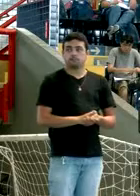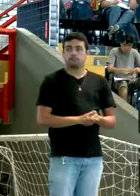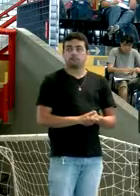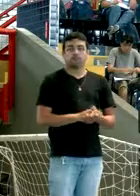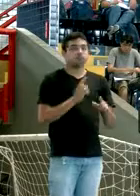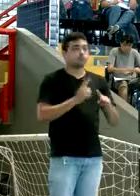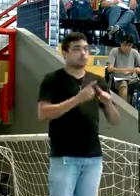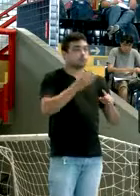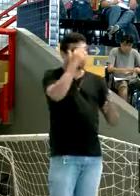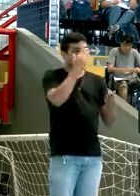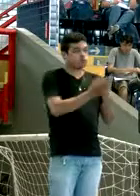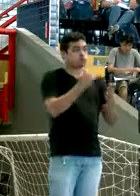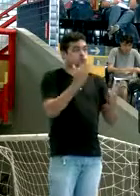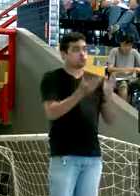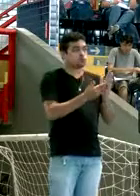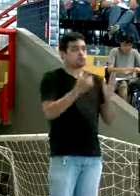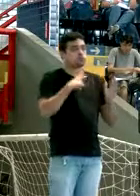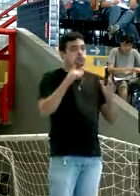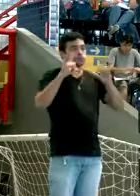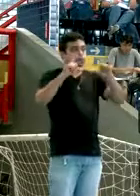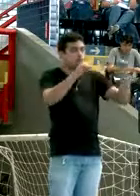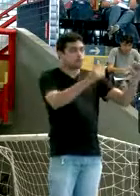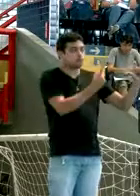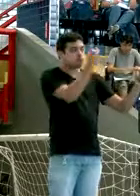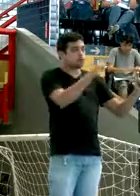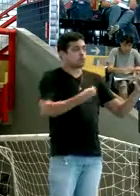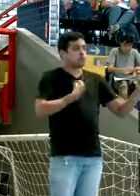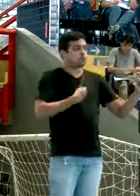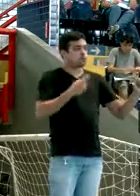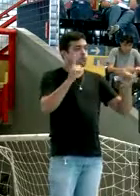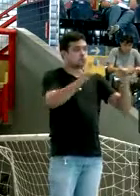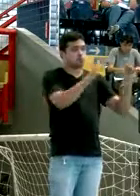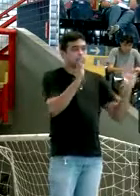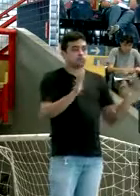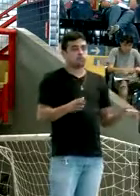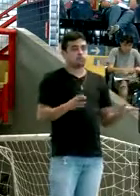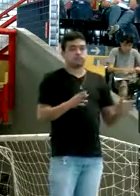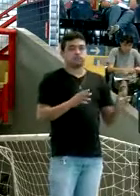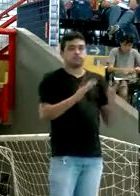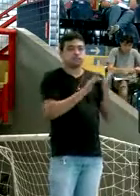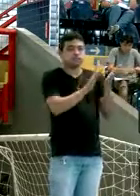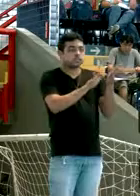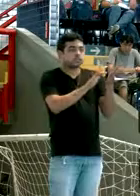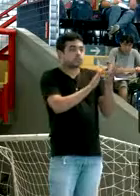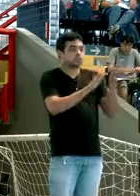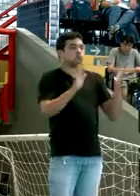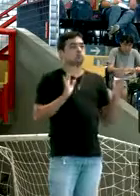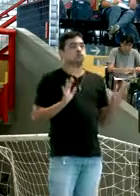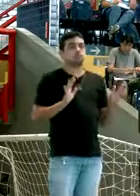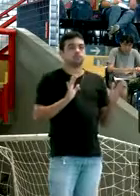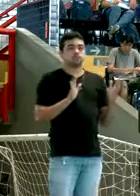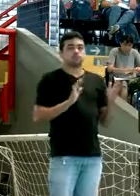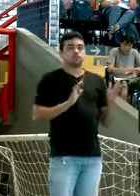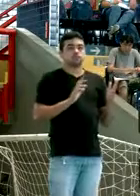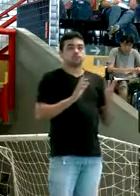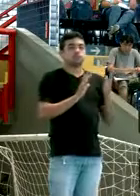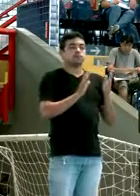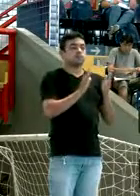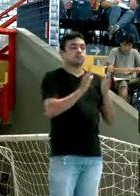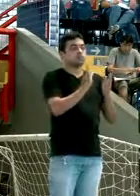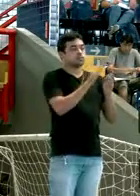Eu creio que todo mundo aqui já tirou pelo menos uma foto na vida, né? Celular, por exemplo.